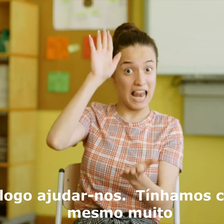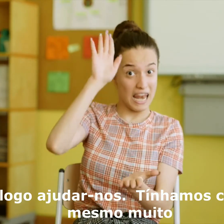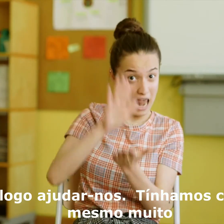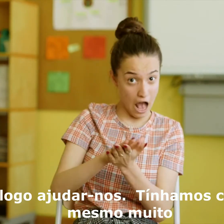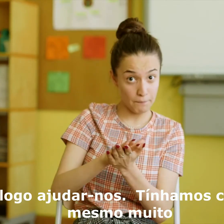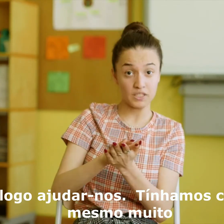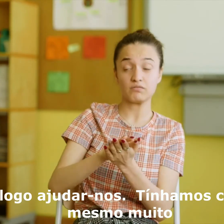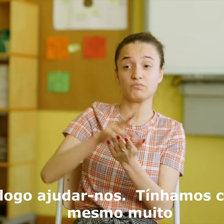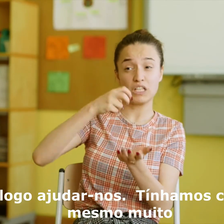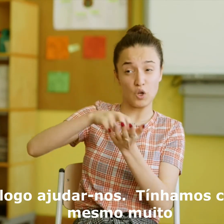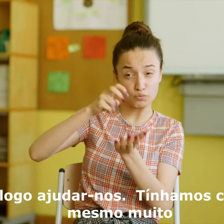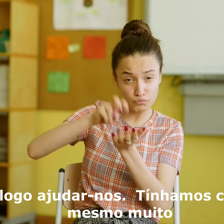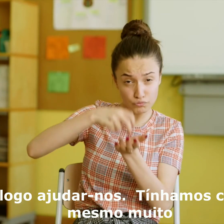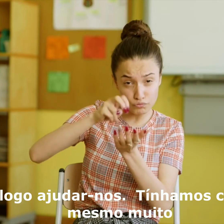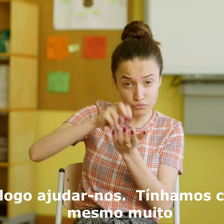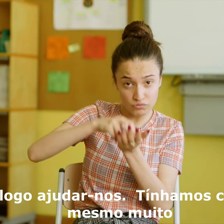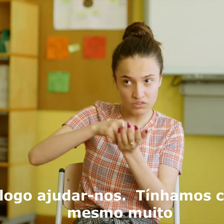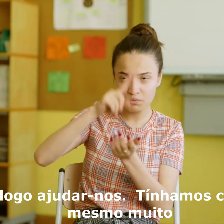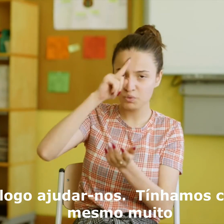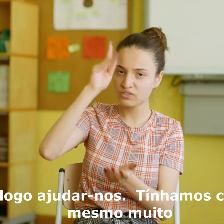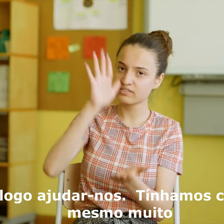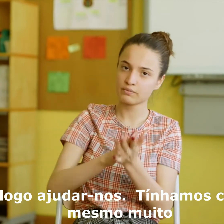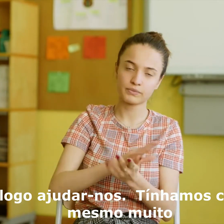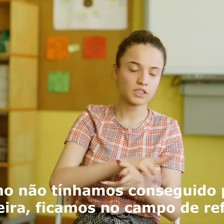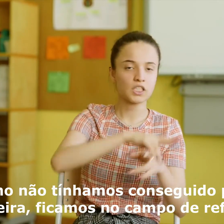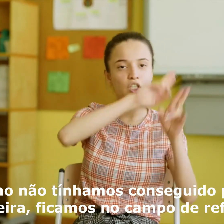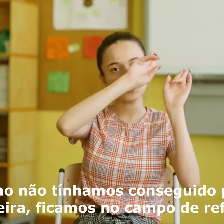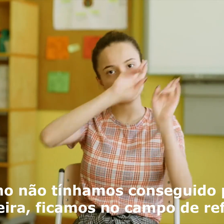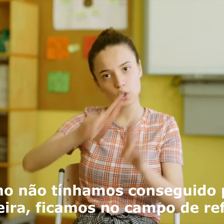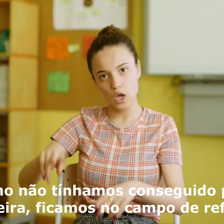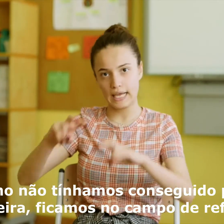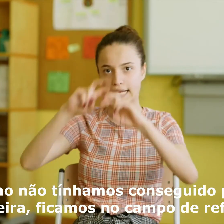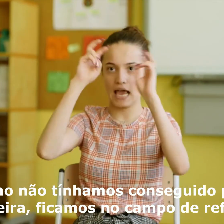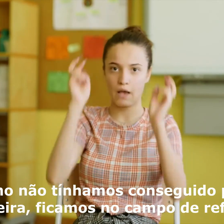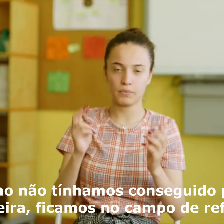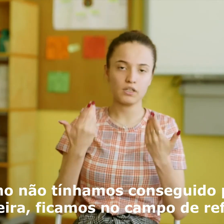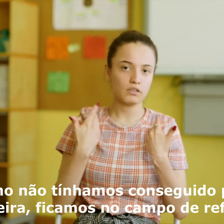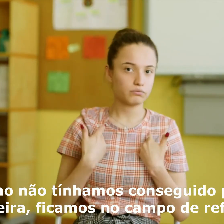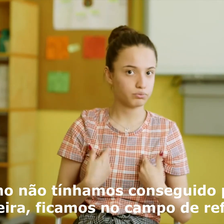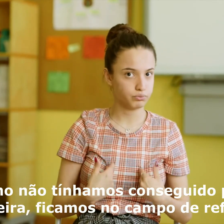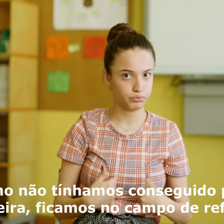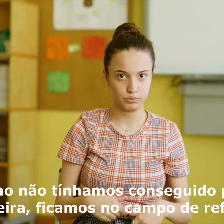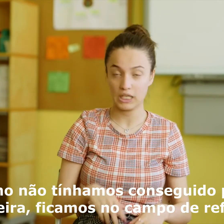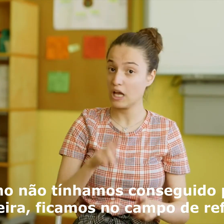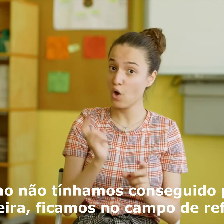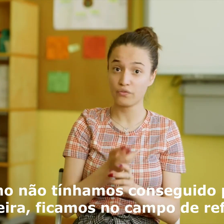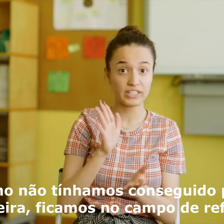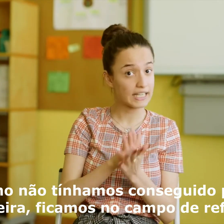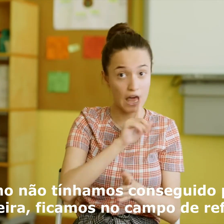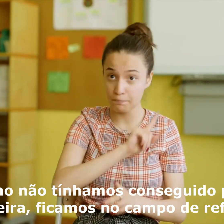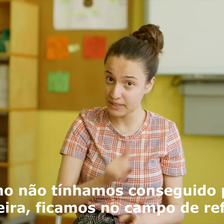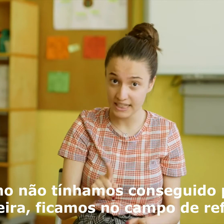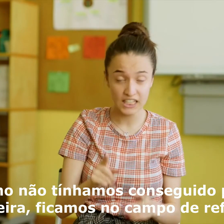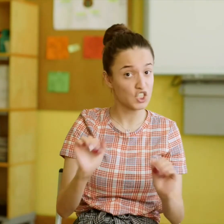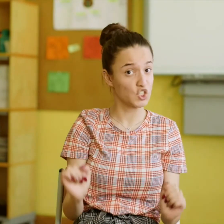tínhamos andado muito mesmo e como não tínhamos conseguido passar a fronteira, tivemos que ficar lá